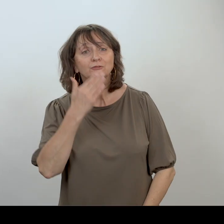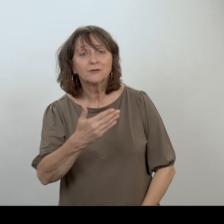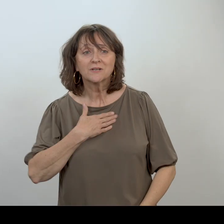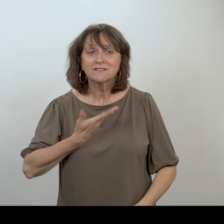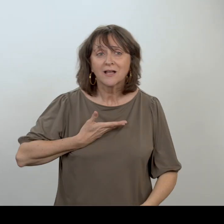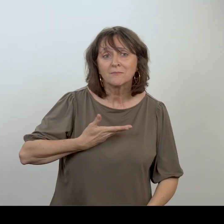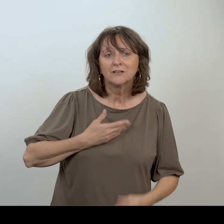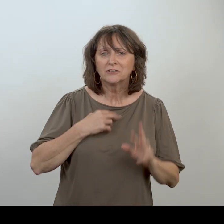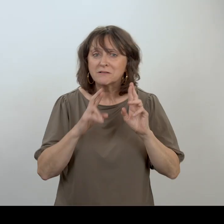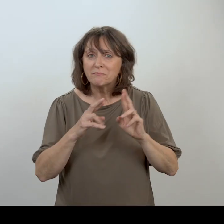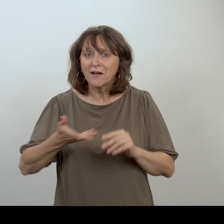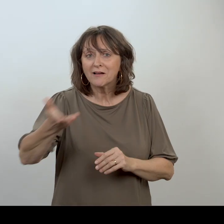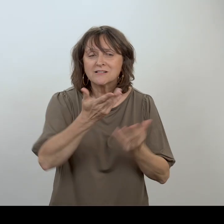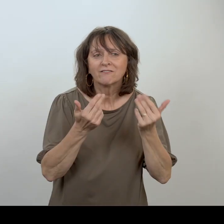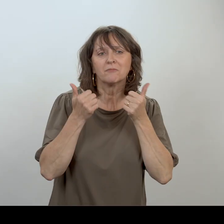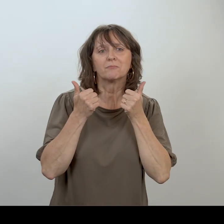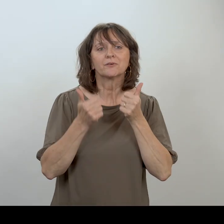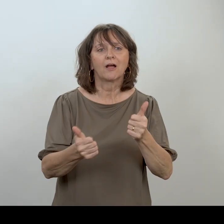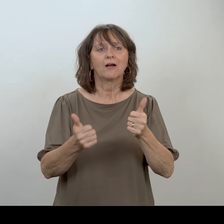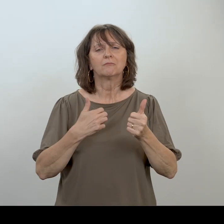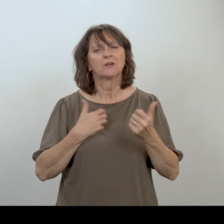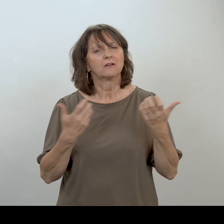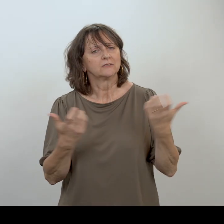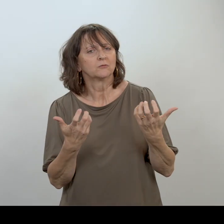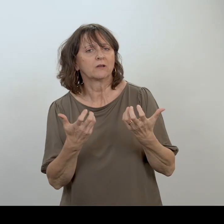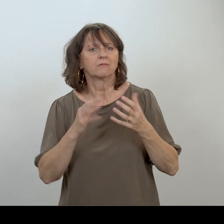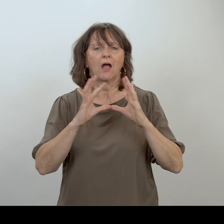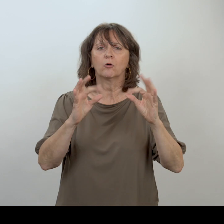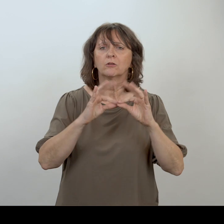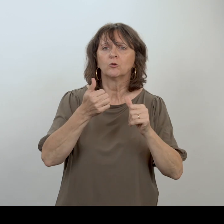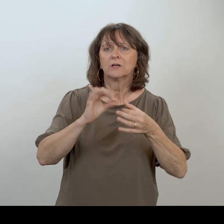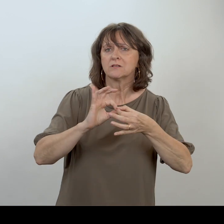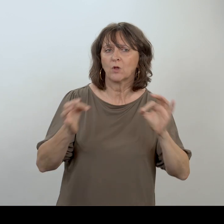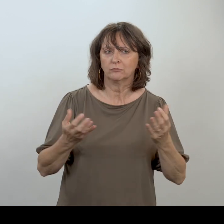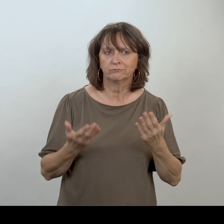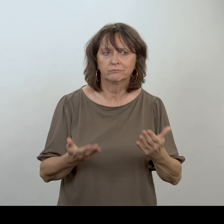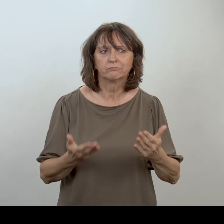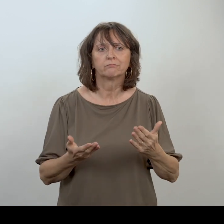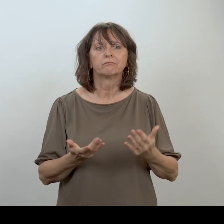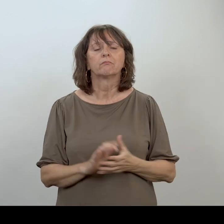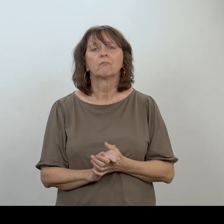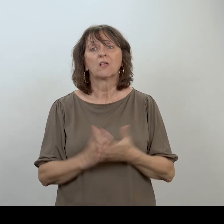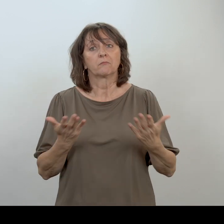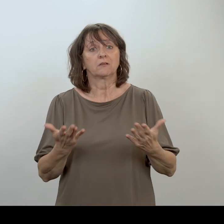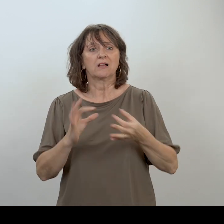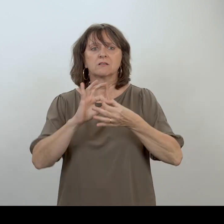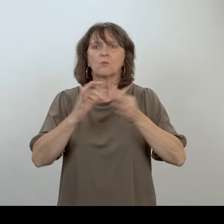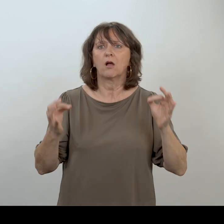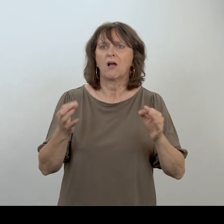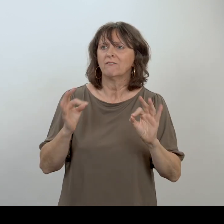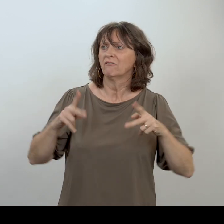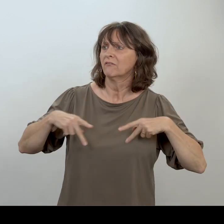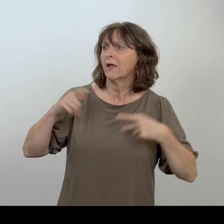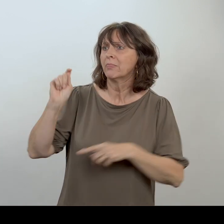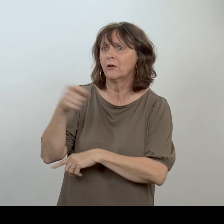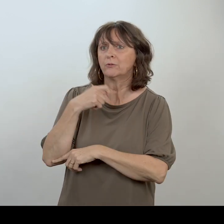Bonjour mes amis, j'espère que vous allez bien. Aujourd'hui, je vais vous raconter une autre histoire, une nouvelle histoire qui